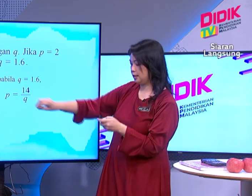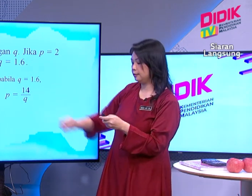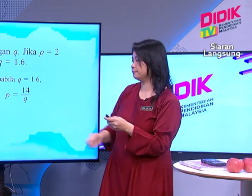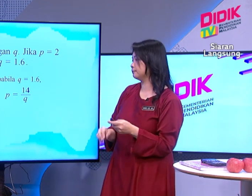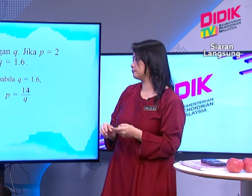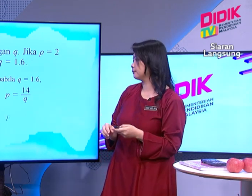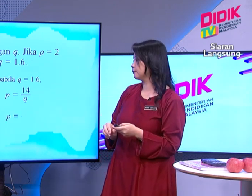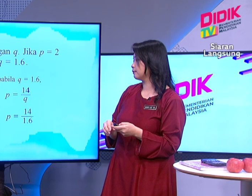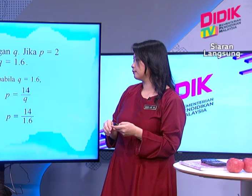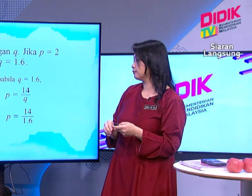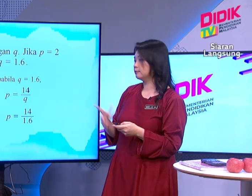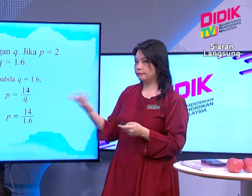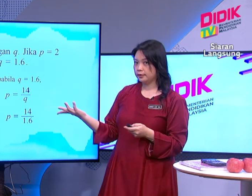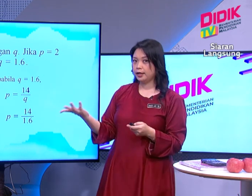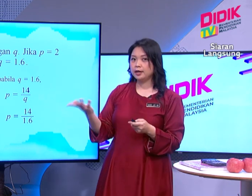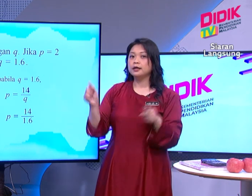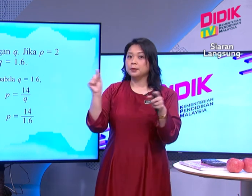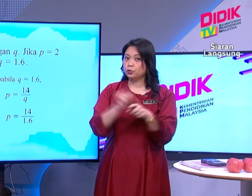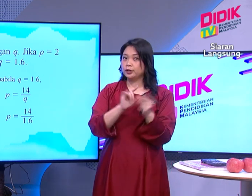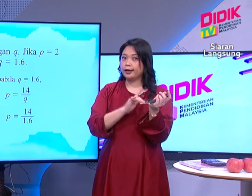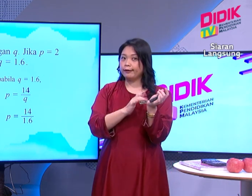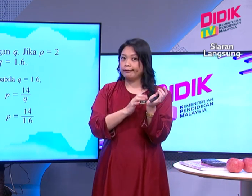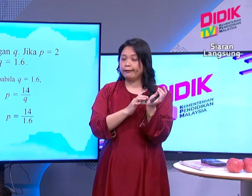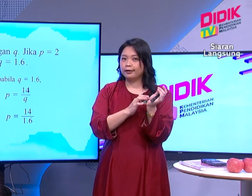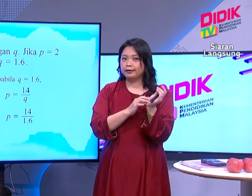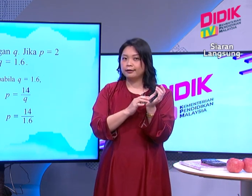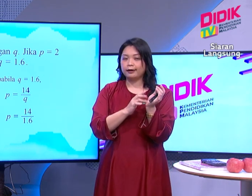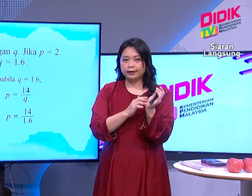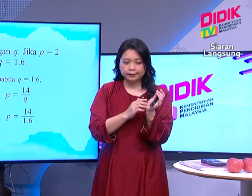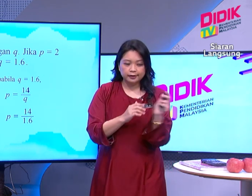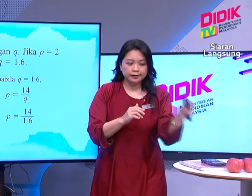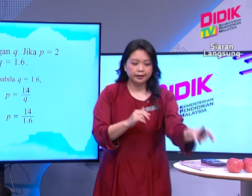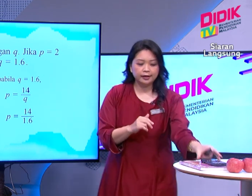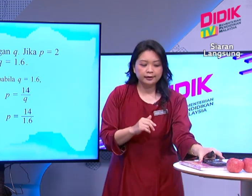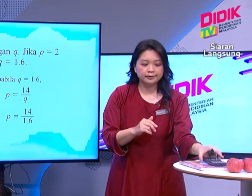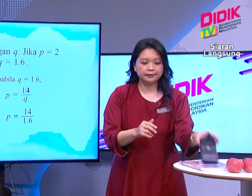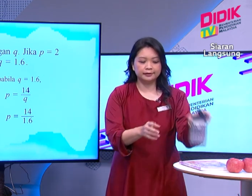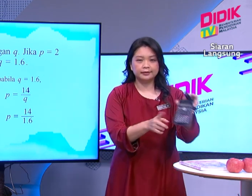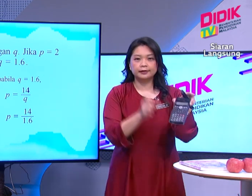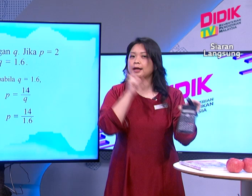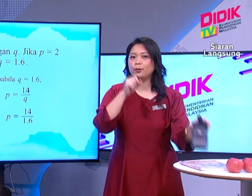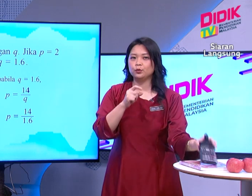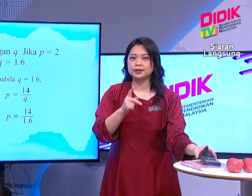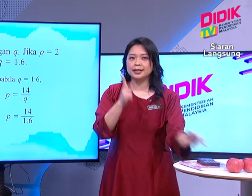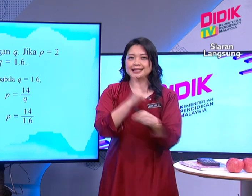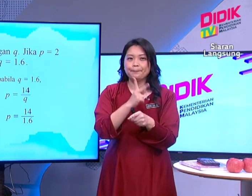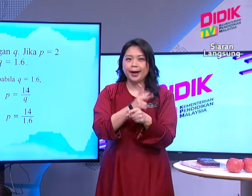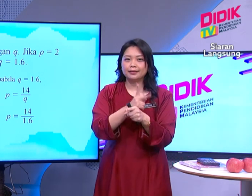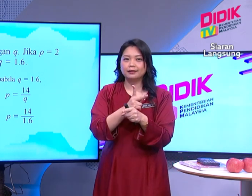sini Hai ok gunakan kletek kaki leter nih 10 simpan